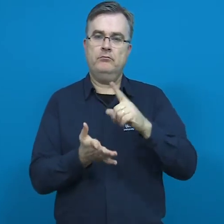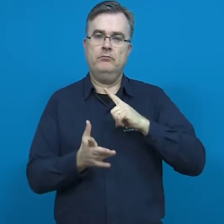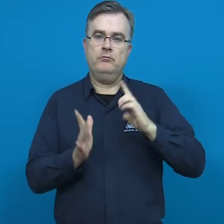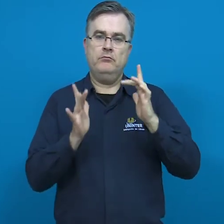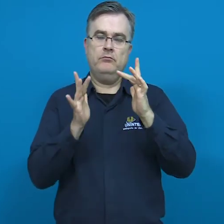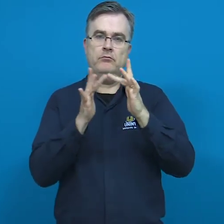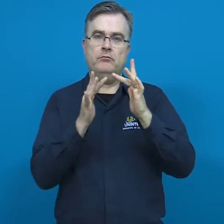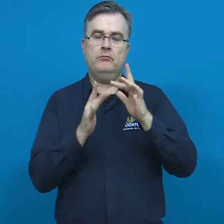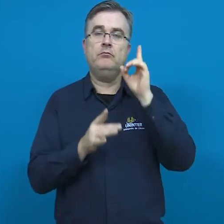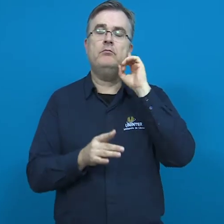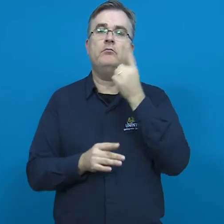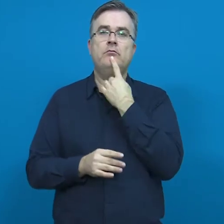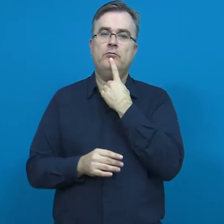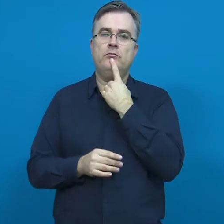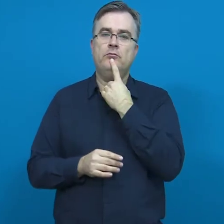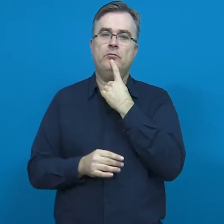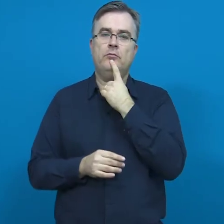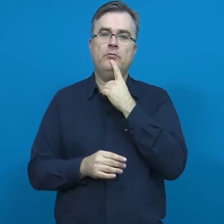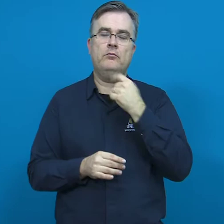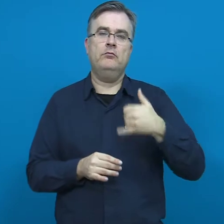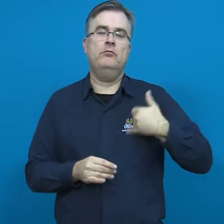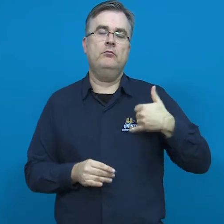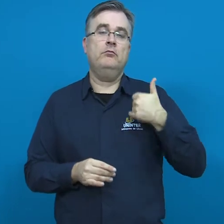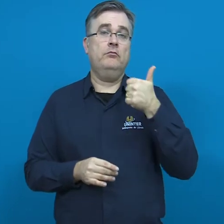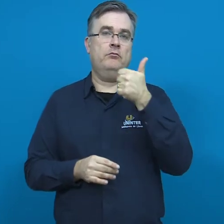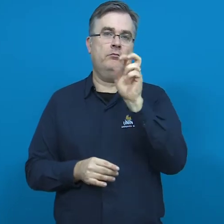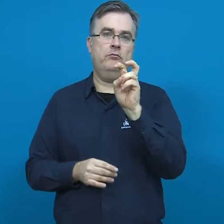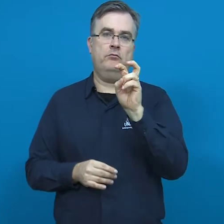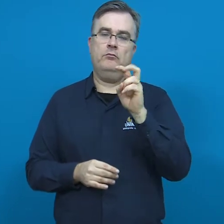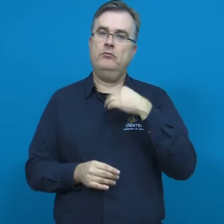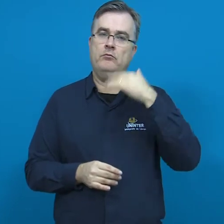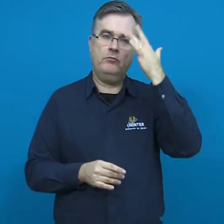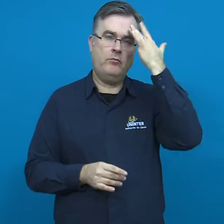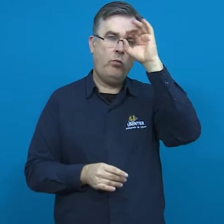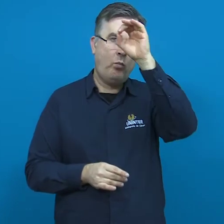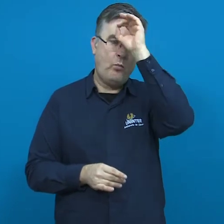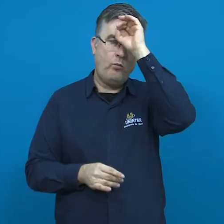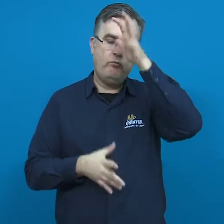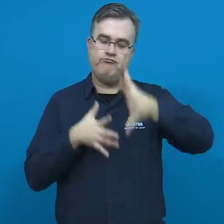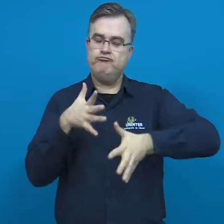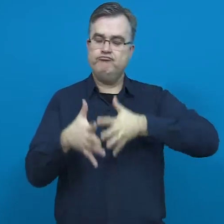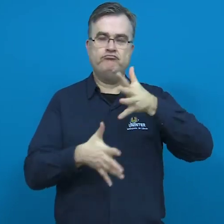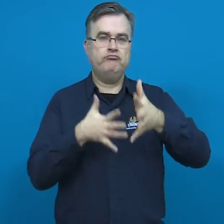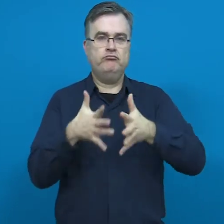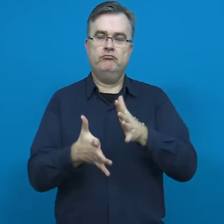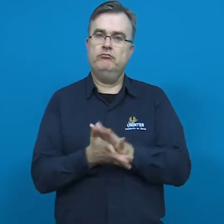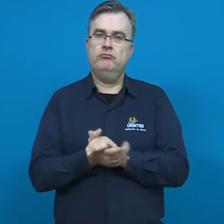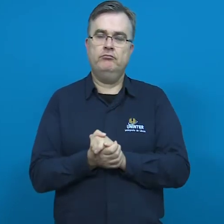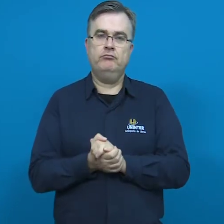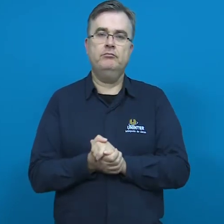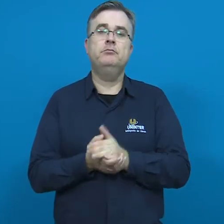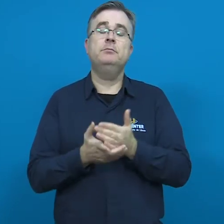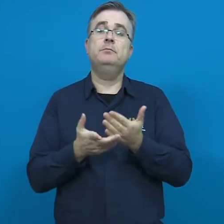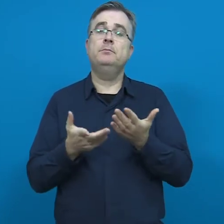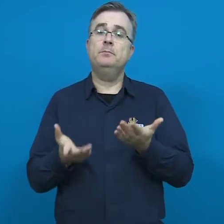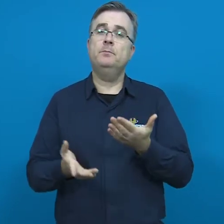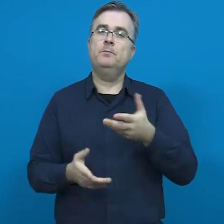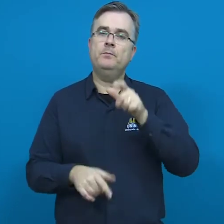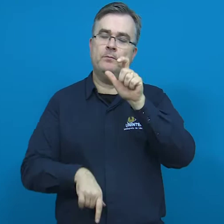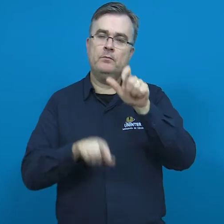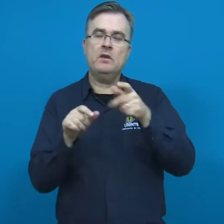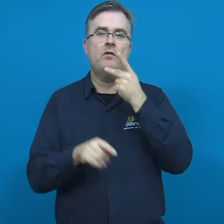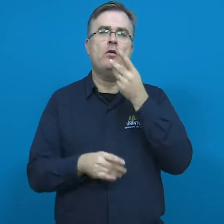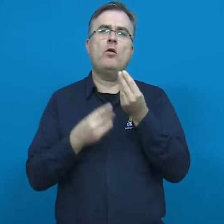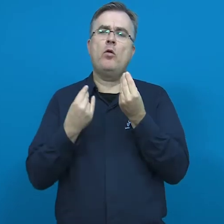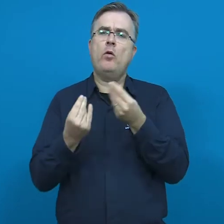Então, na verdade, eu tive o contato com o surdo com 15 anos. Eu não sabia nada de língua de sinais.